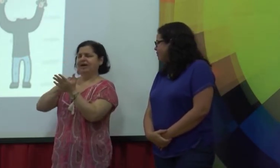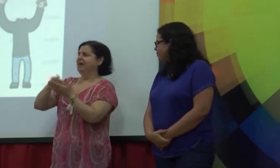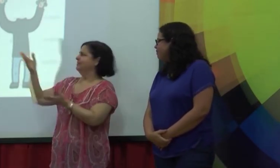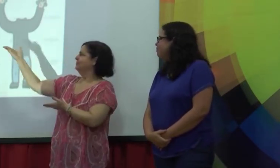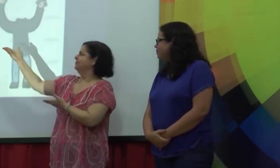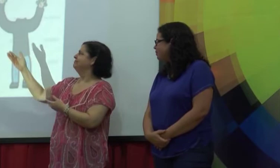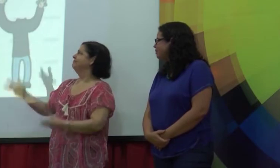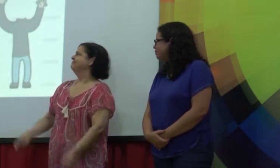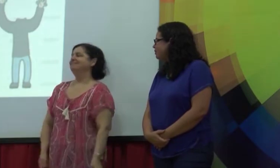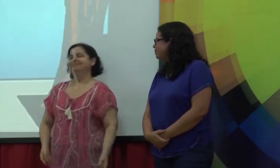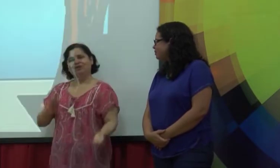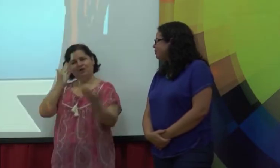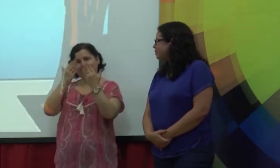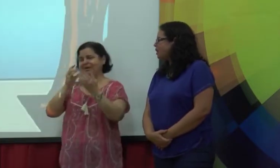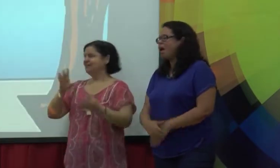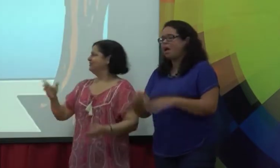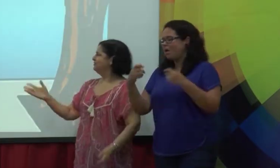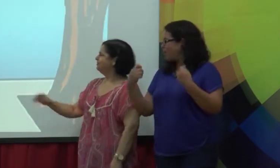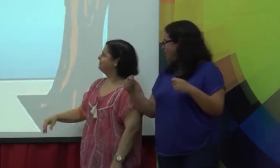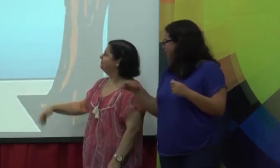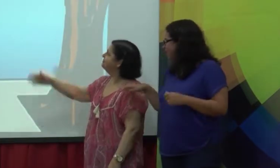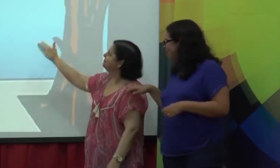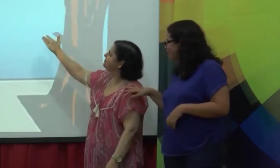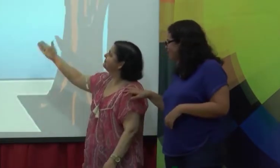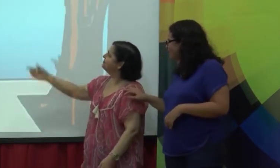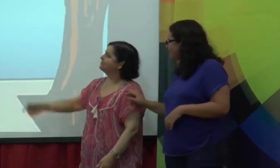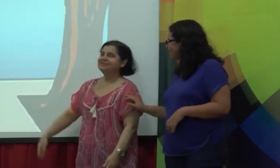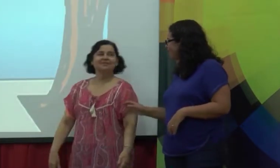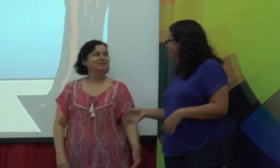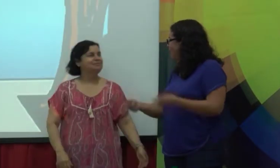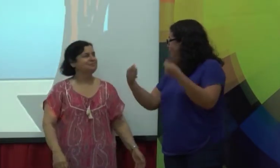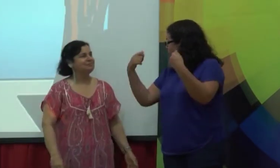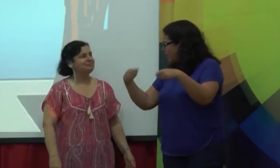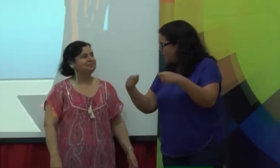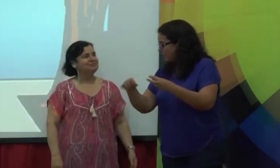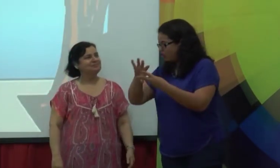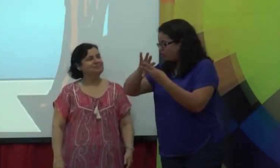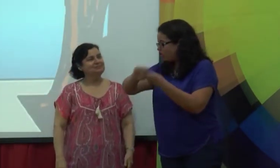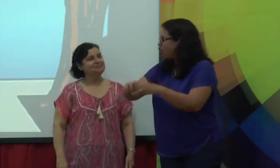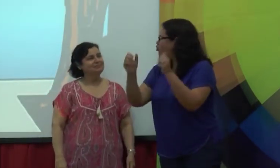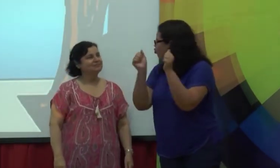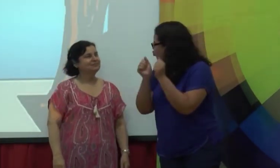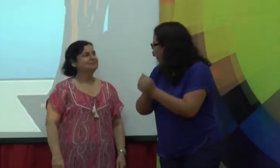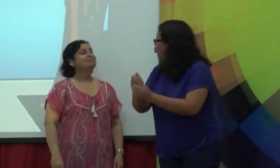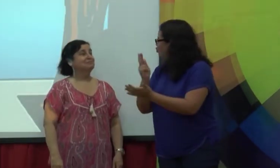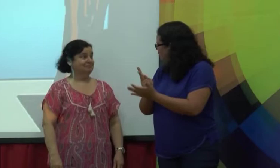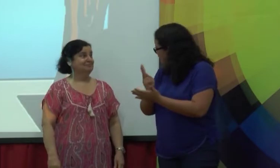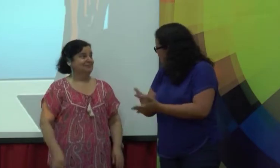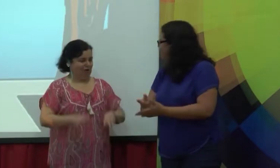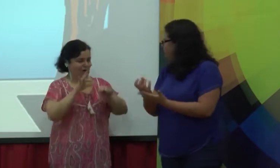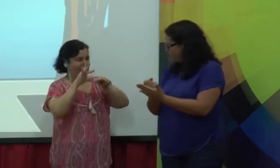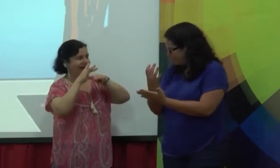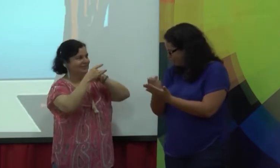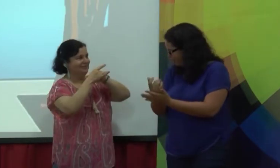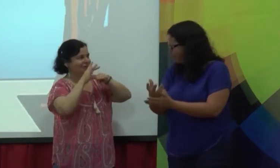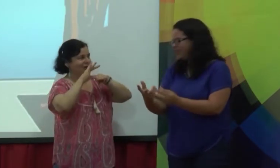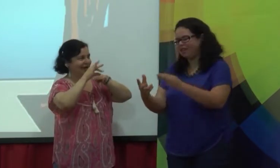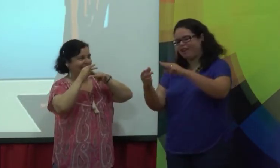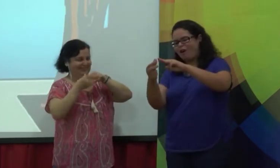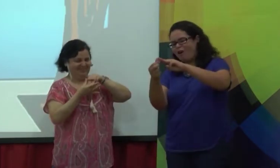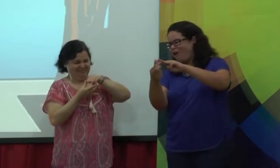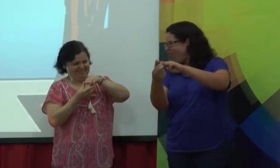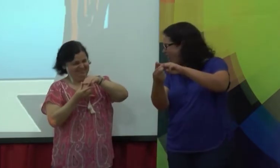essas três questões da tríplice, da doutrina espírita, para fazer a comparação. Então, nós precisamos juntos